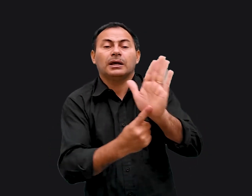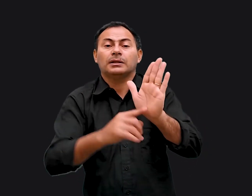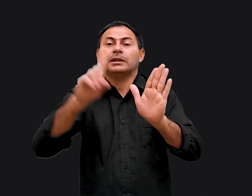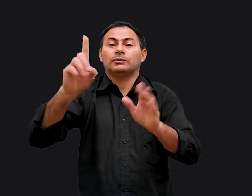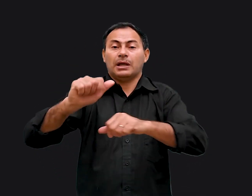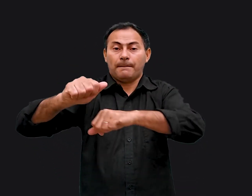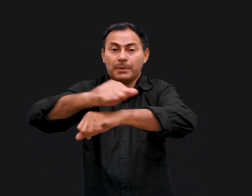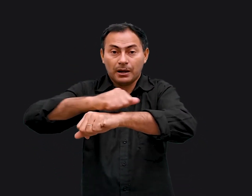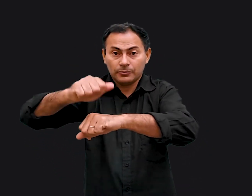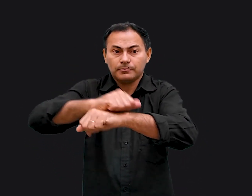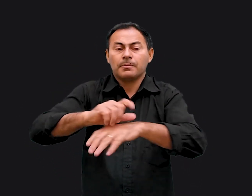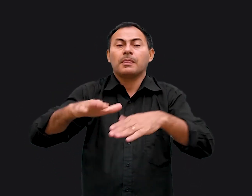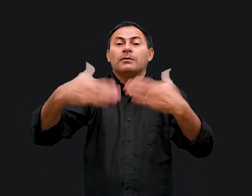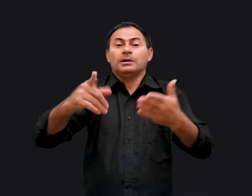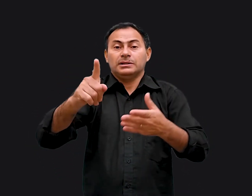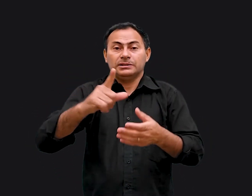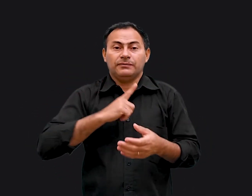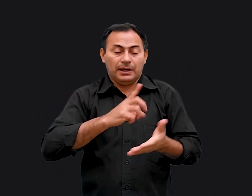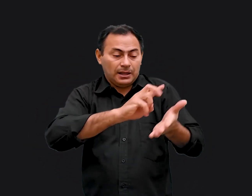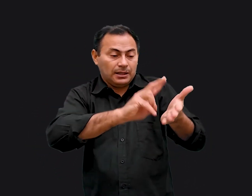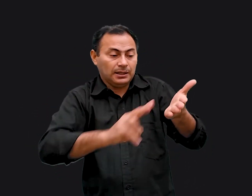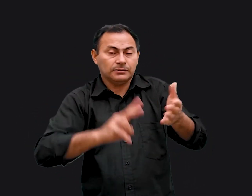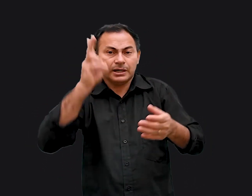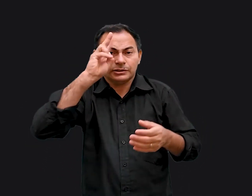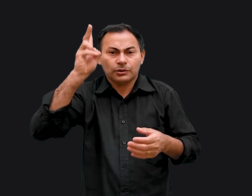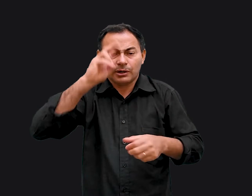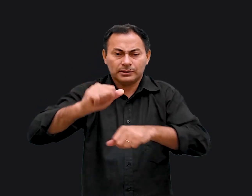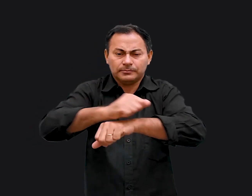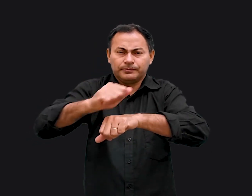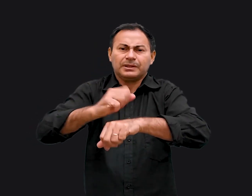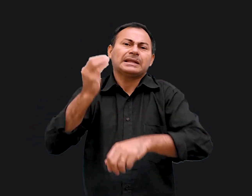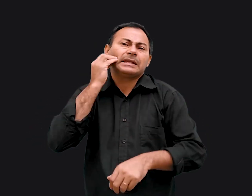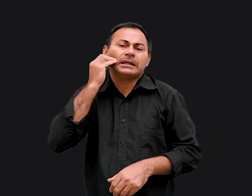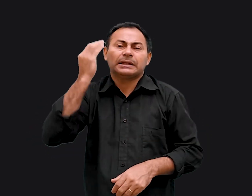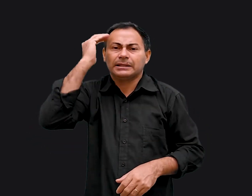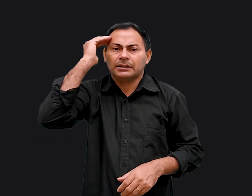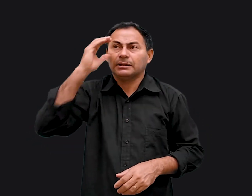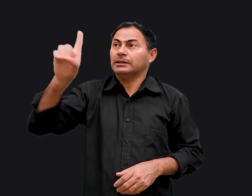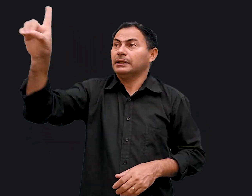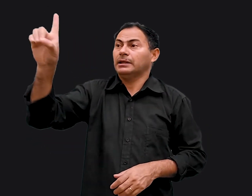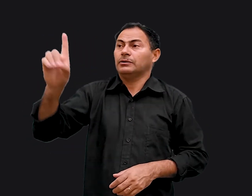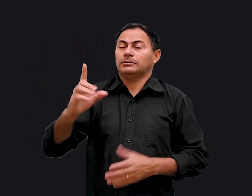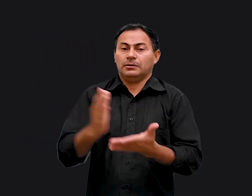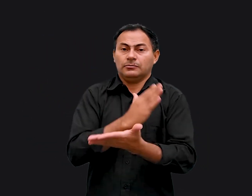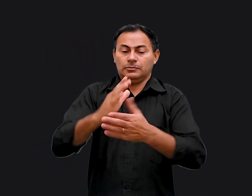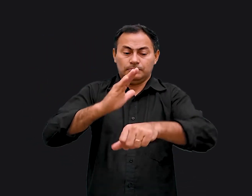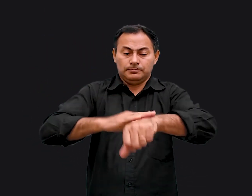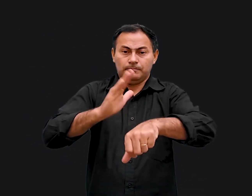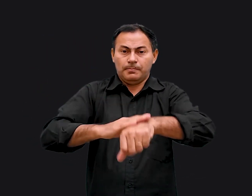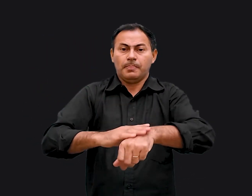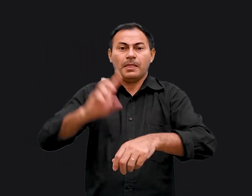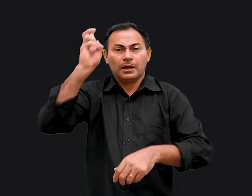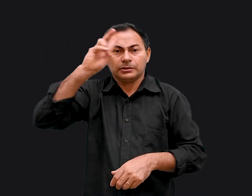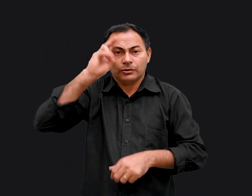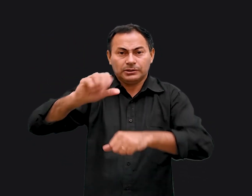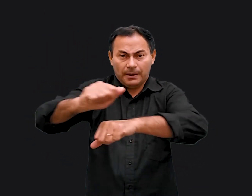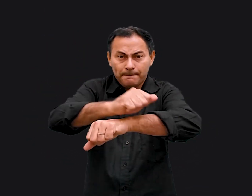de Deus a Abraão. Enquanto você estiver lendo a história, tente entender por que Deus, em certas circunstâncias da história de